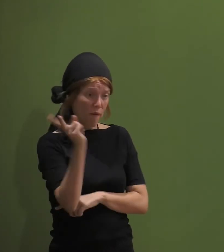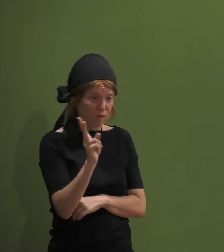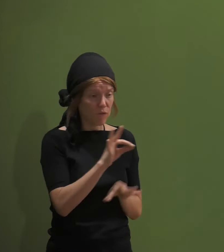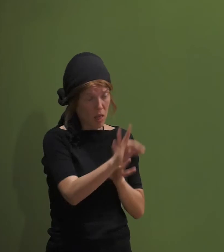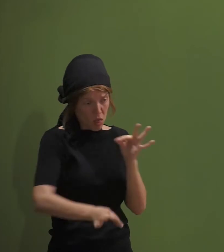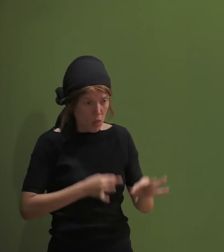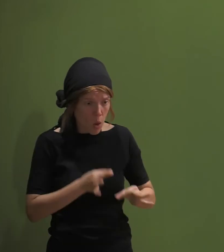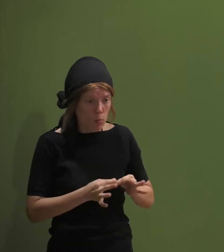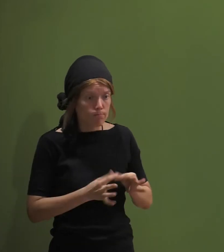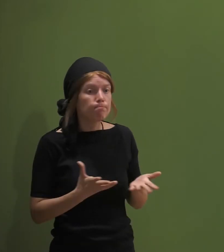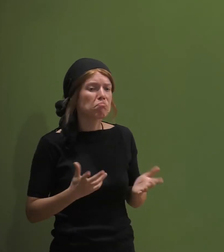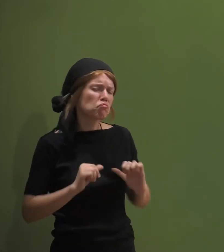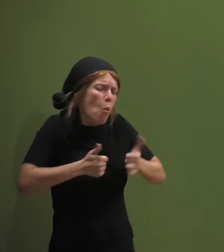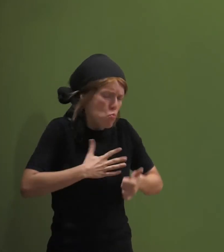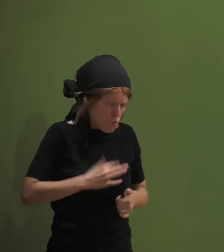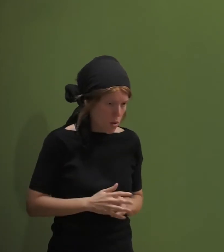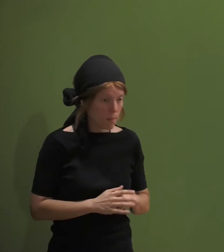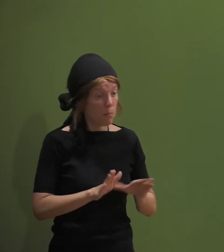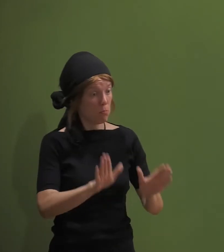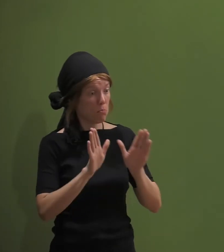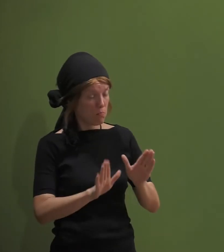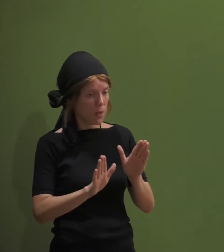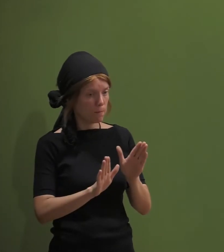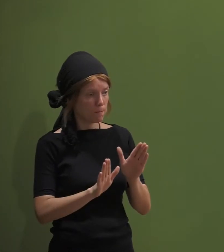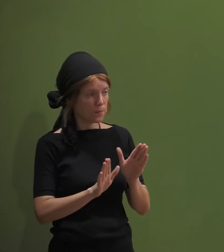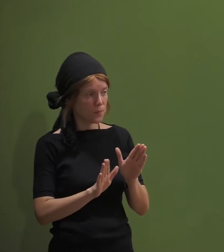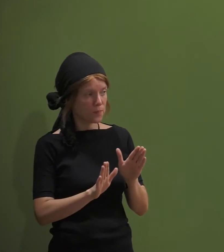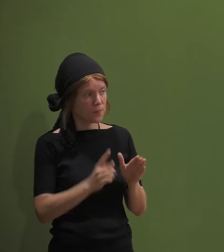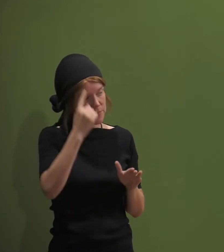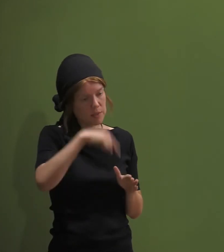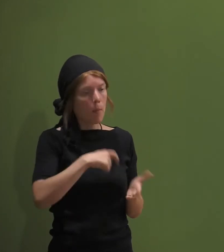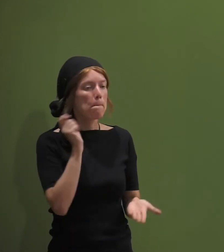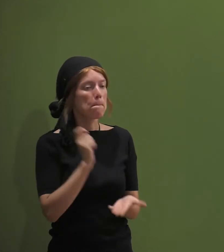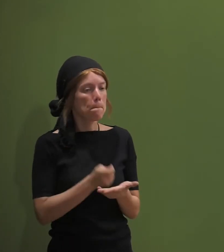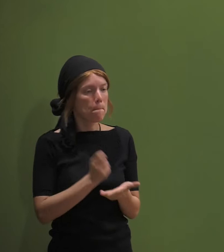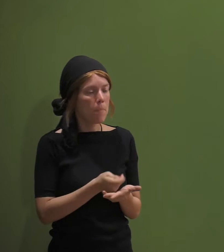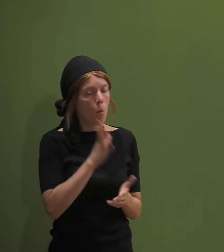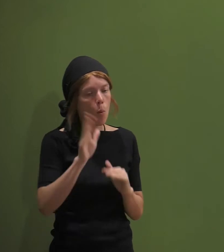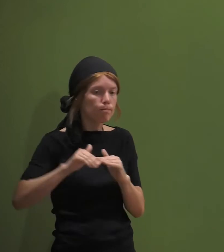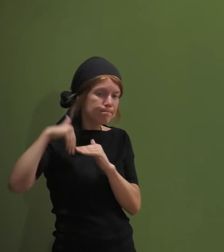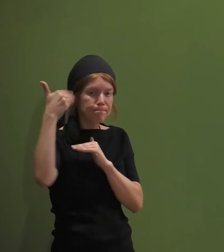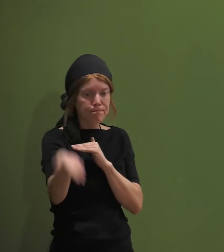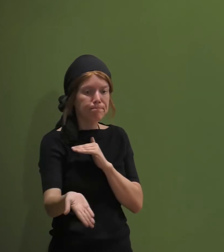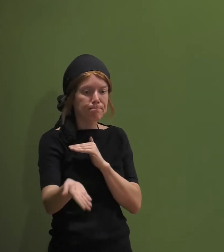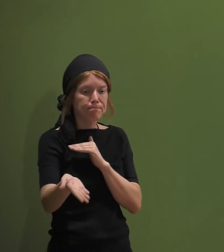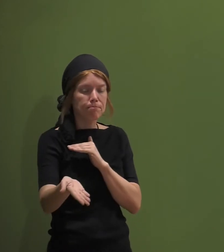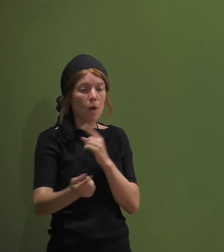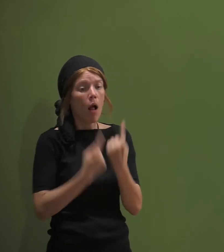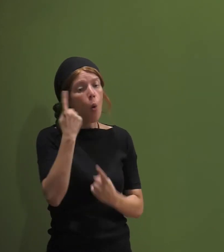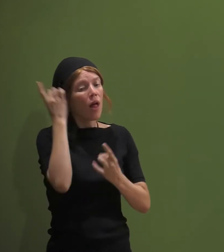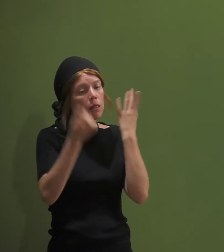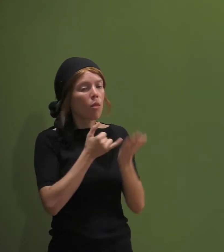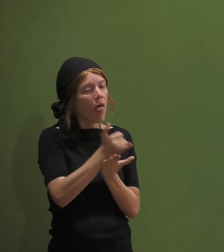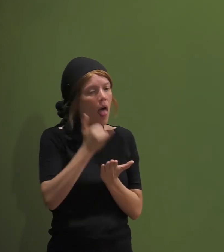circular pueden suponer un comienzo. No obstante, sigue estando pendiente el tema del pago por las externalidades que generan ciertas